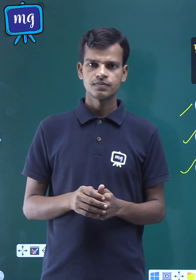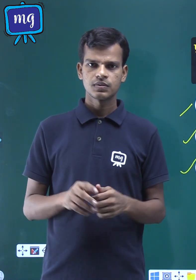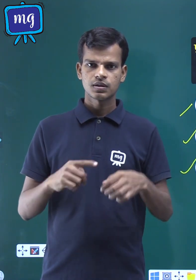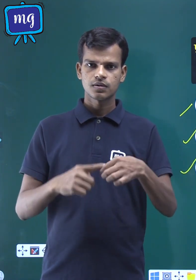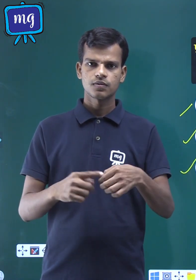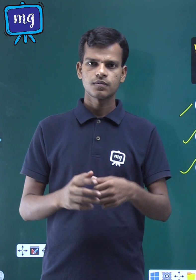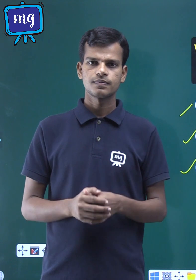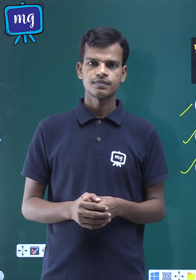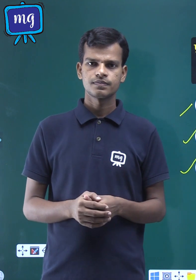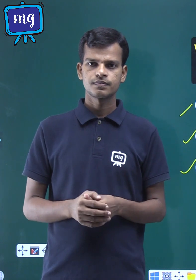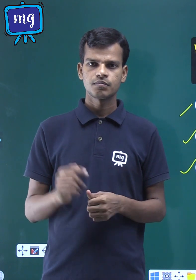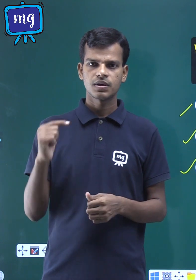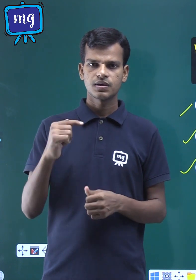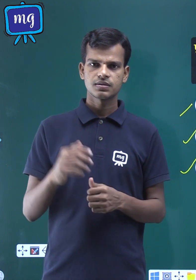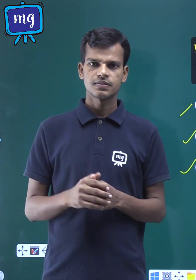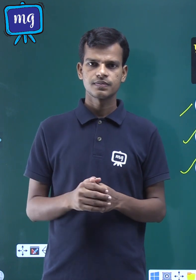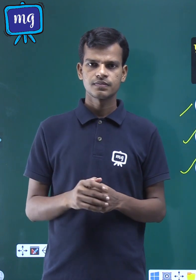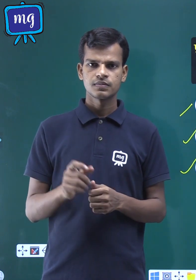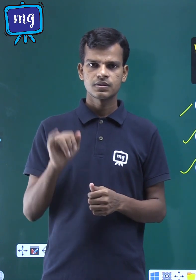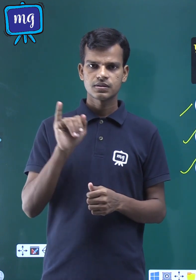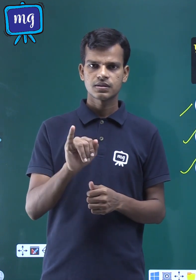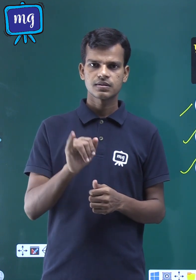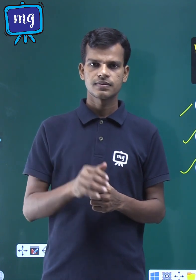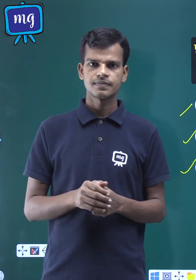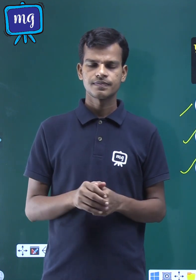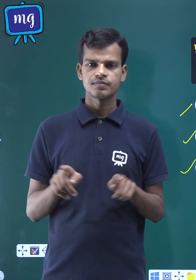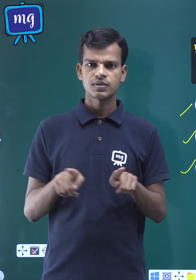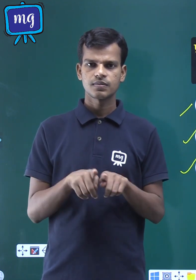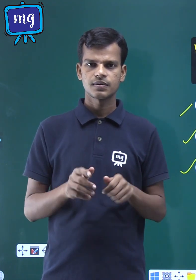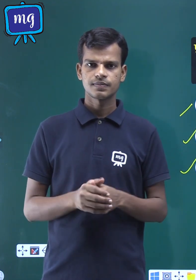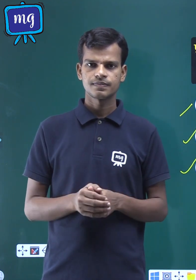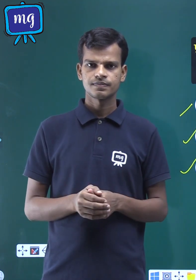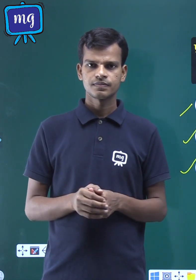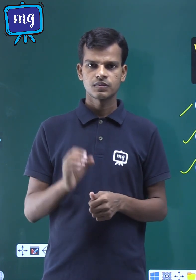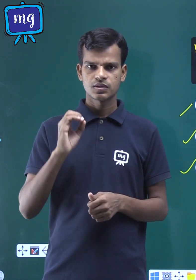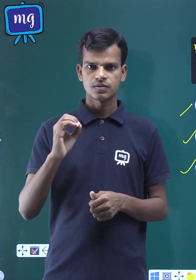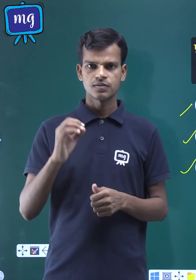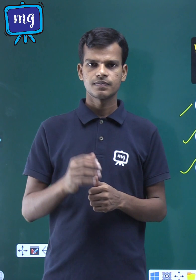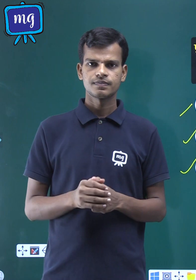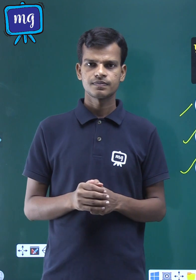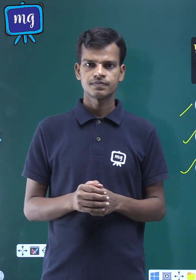2q माइनस 6 बराबर